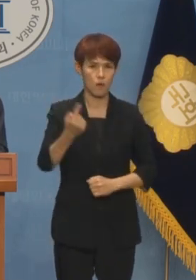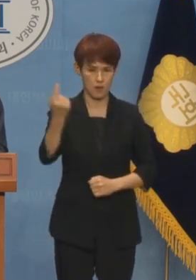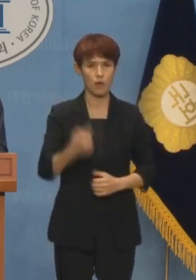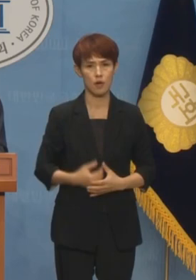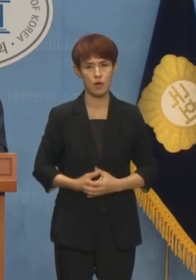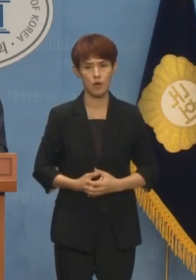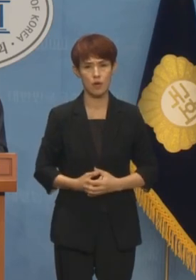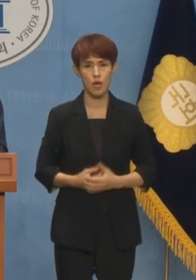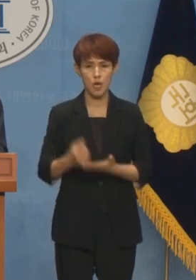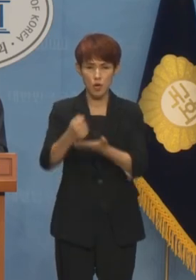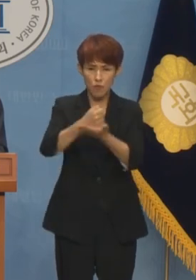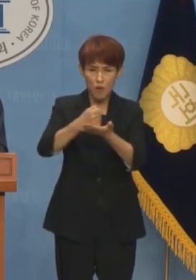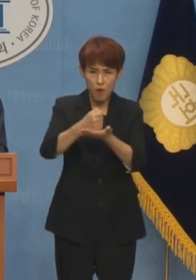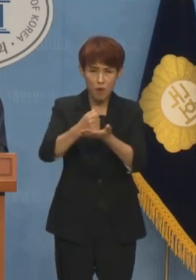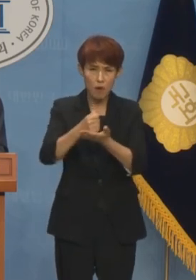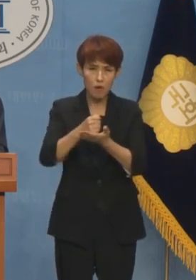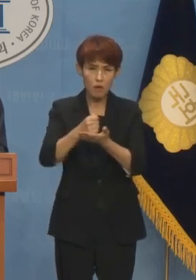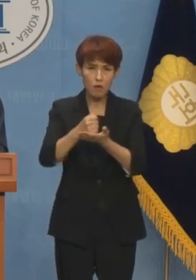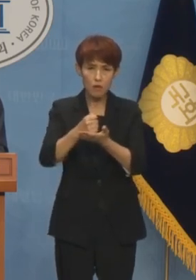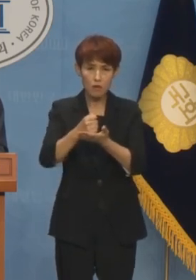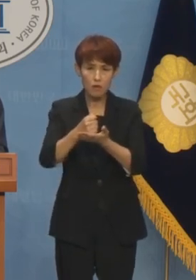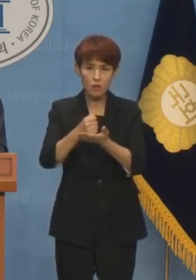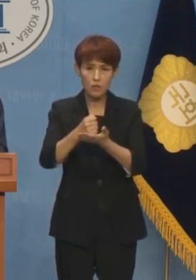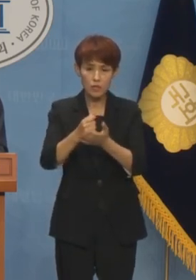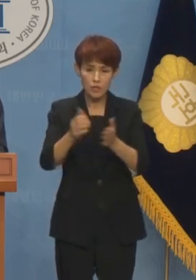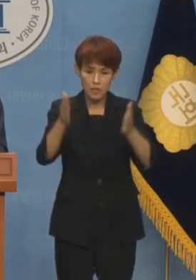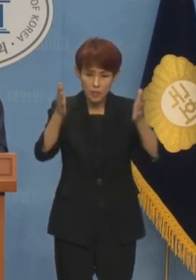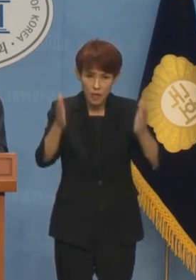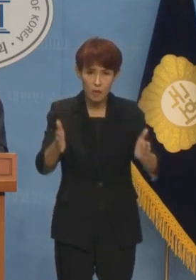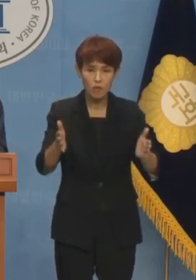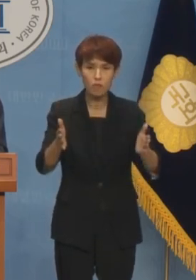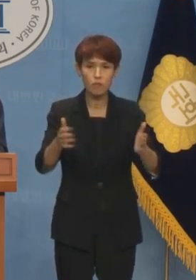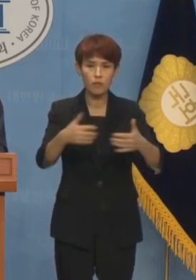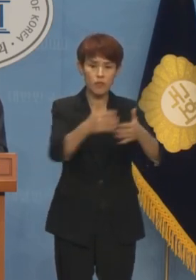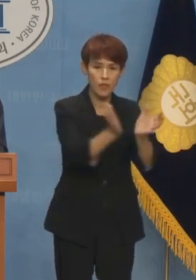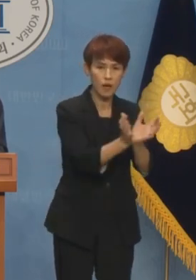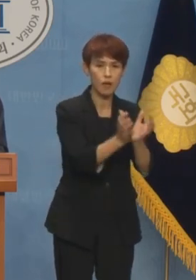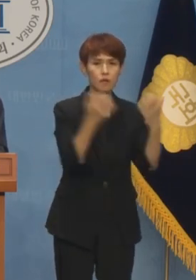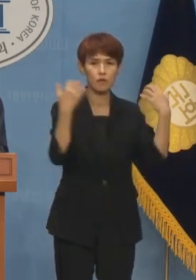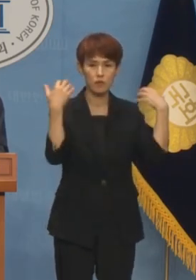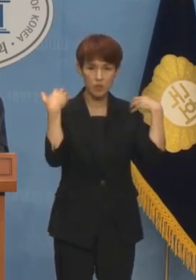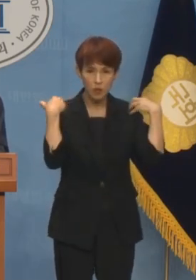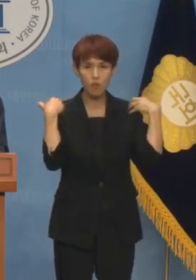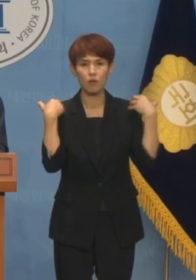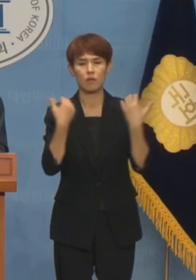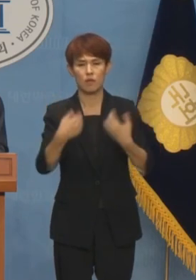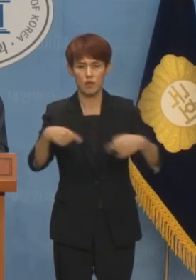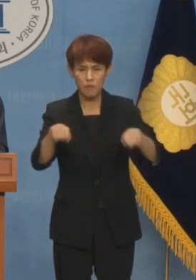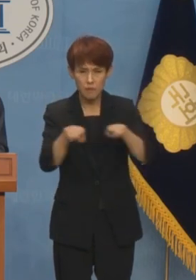이 운명의 수 3일 동안 당정대가 숨죽이고